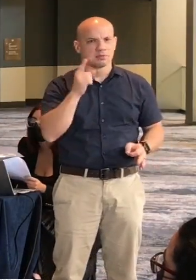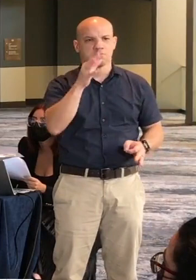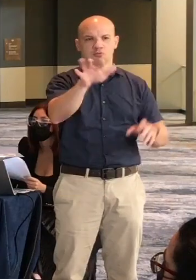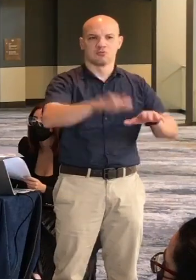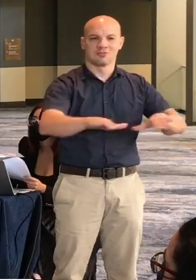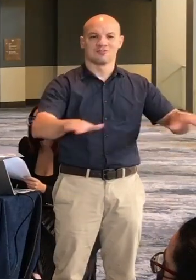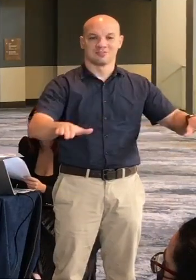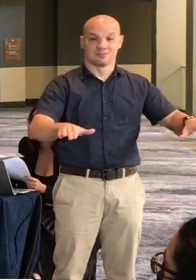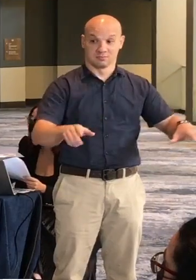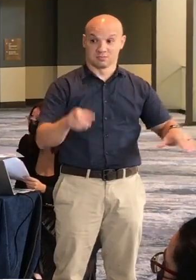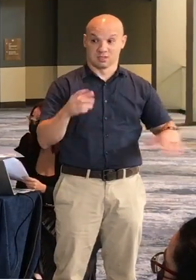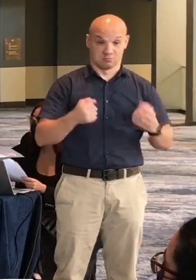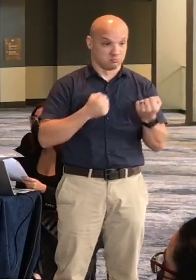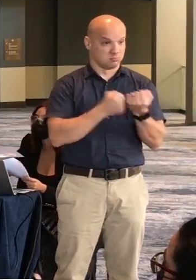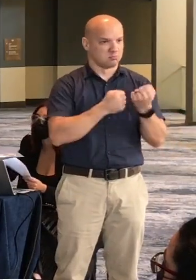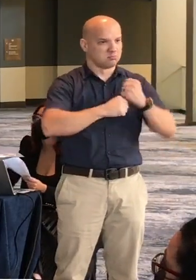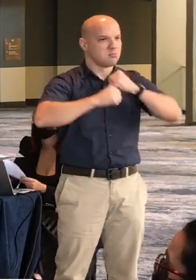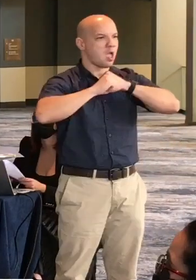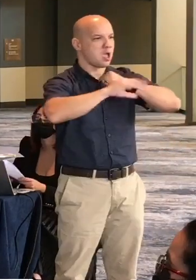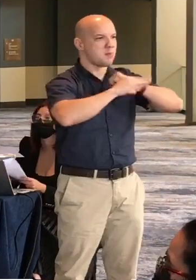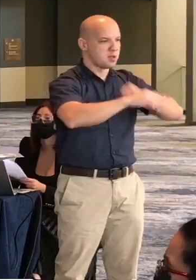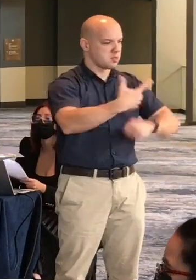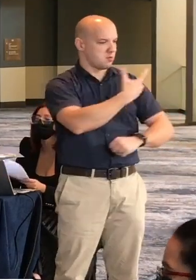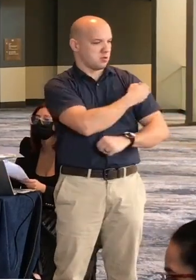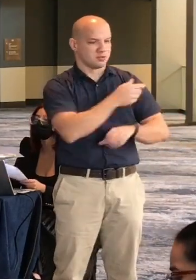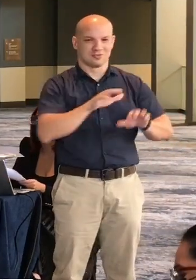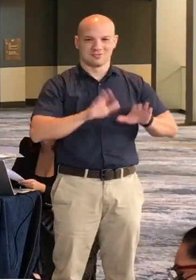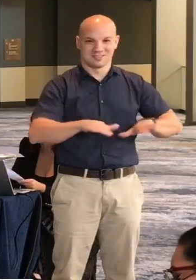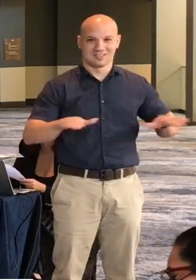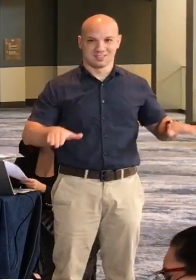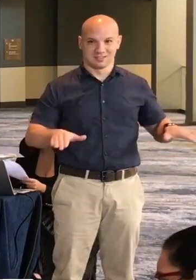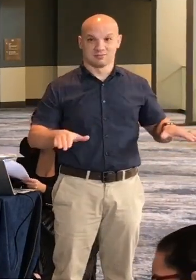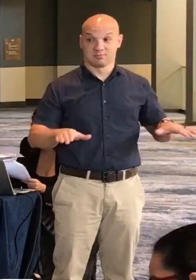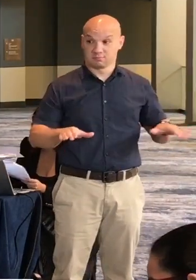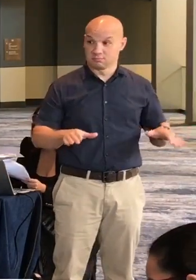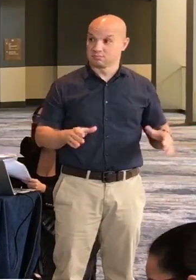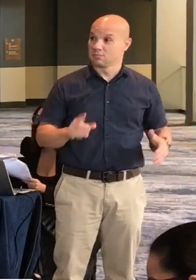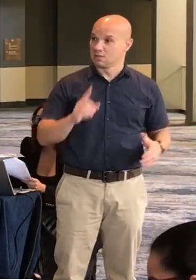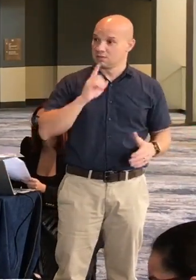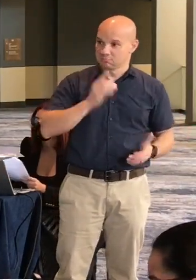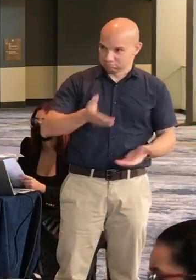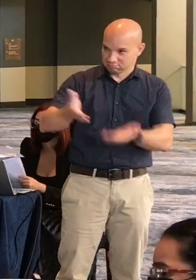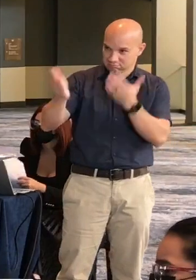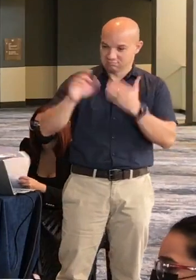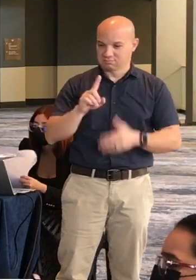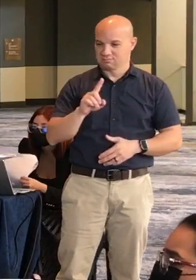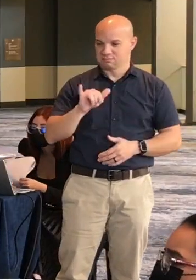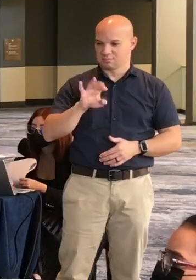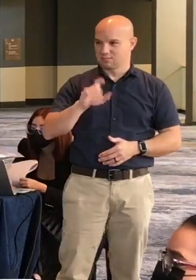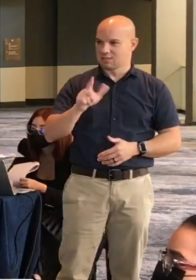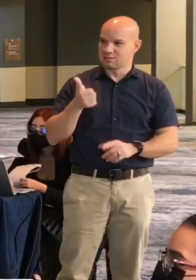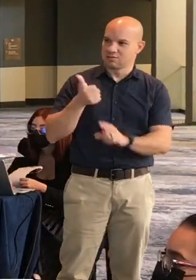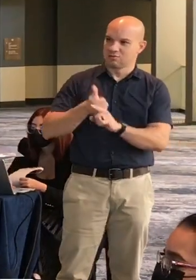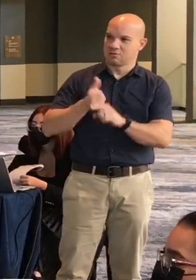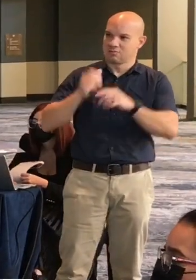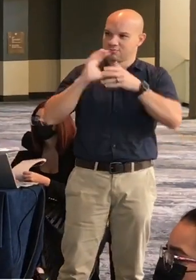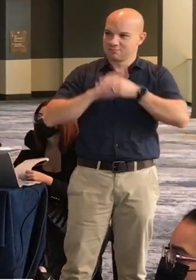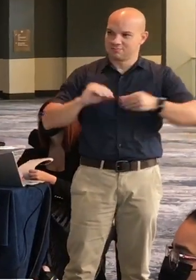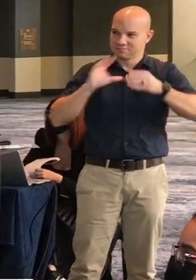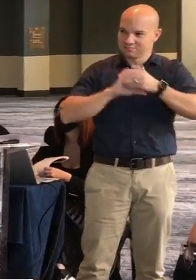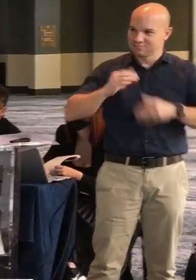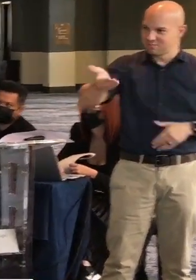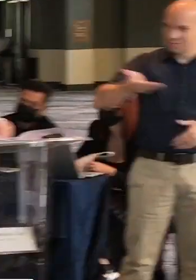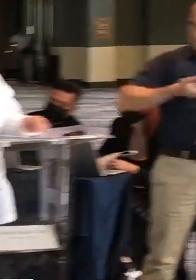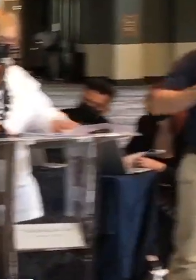¿verdad?, a la campaña de vacunación de nuestros niños y quiero pues darle la palabra a Daniel para que él lo haga en sus propias palabras.